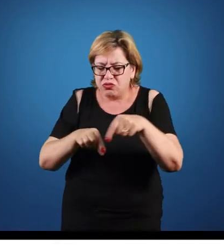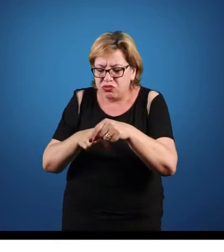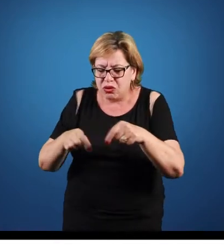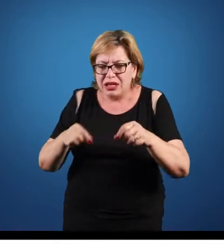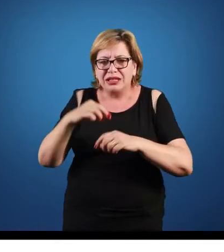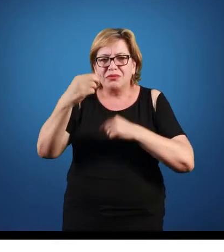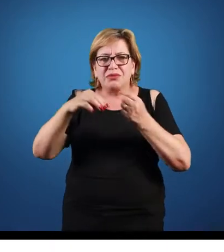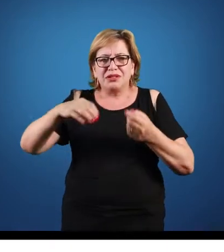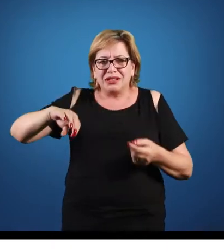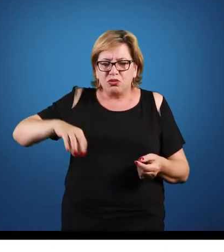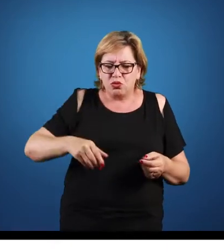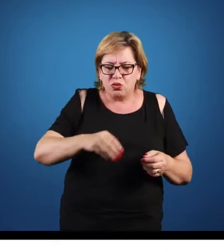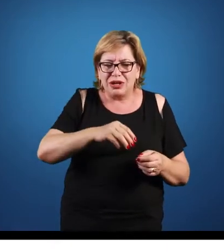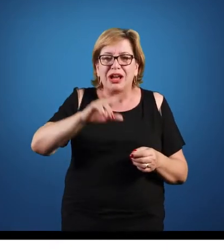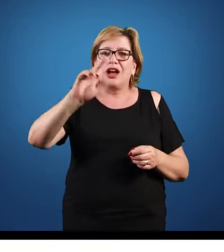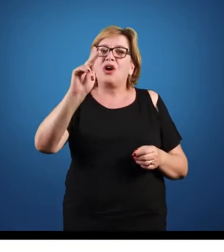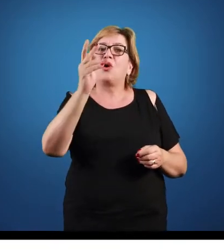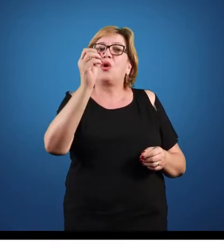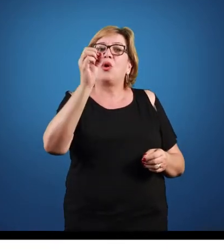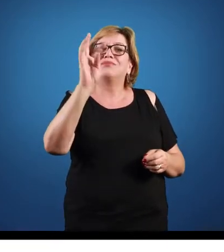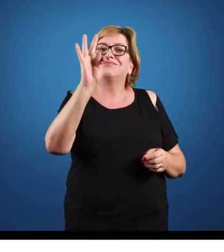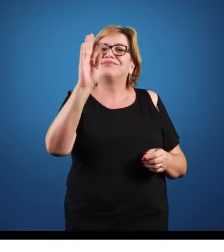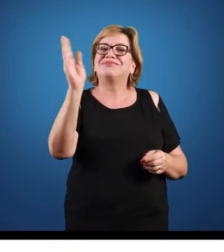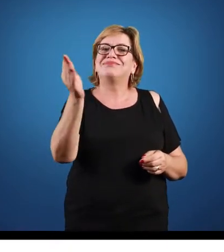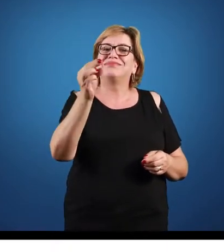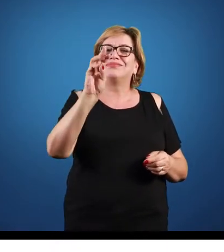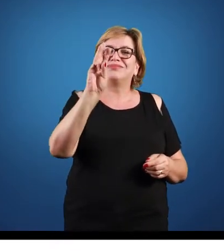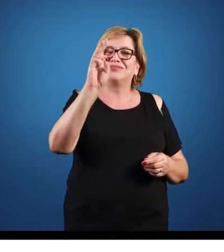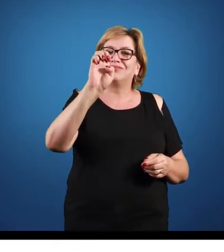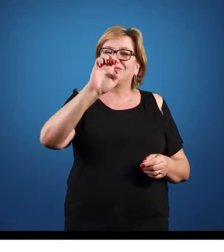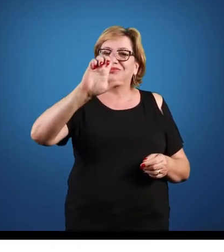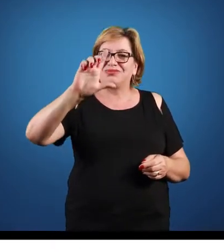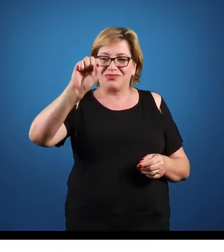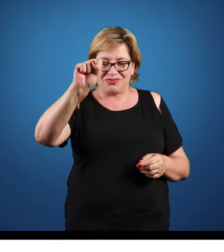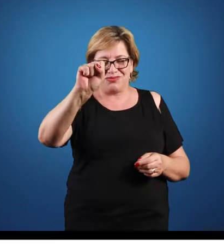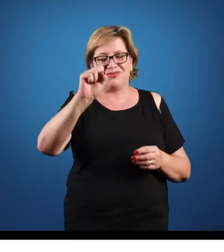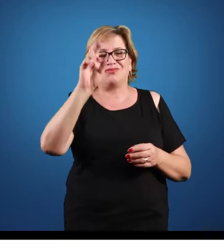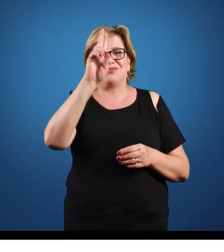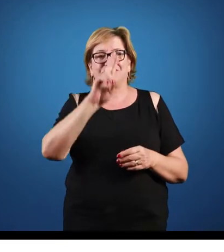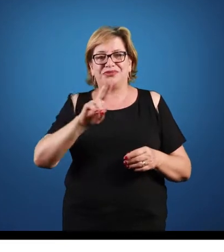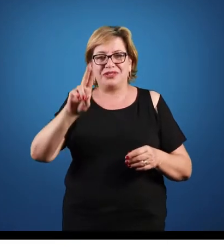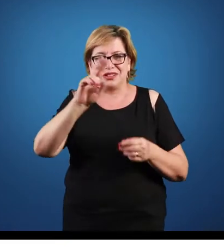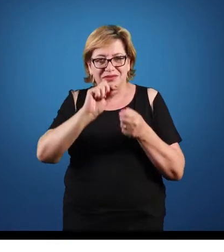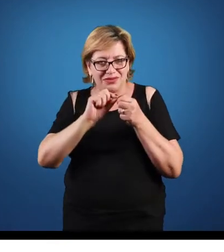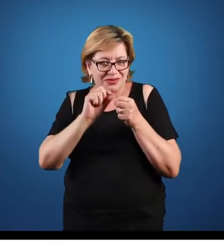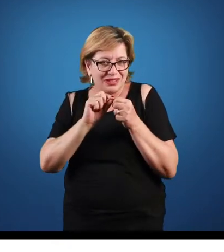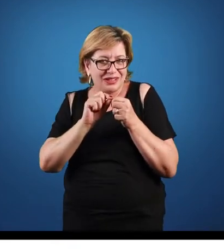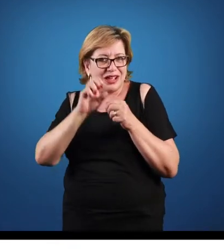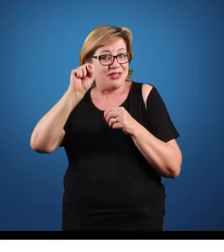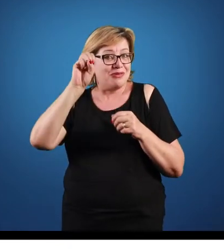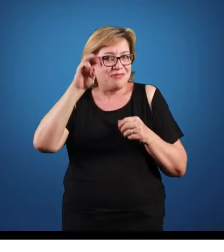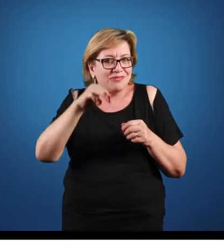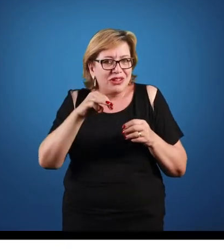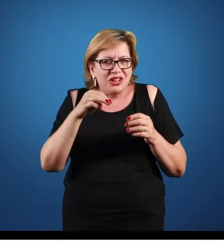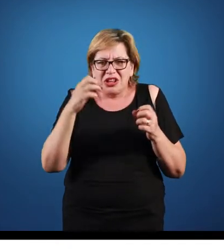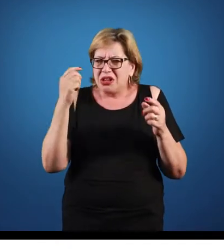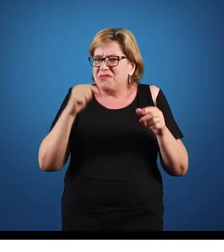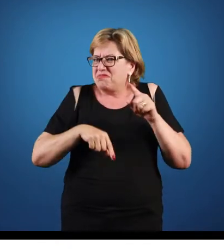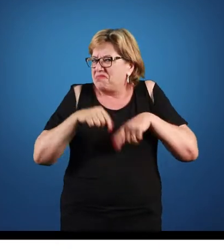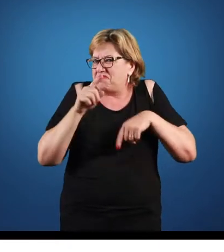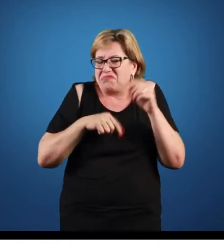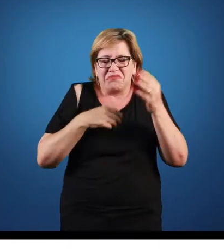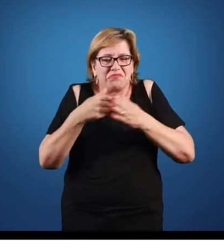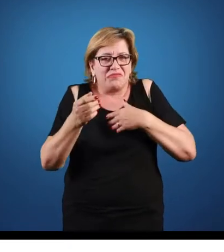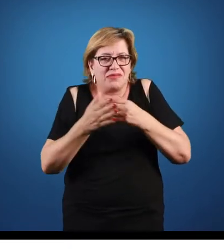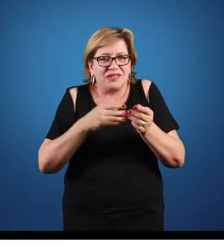que existem os carrinhos hot wheels usam os carrinhos hot wheels pra fazer um stop motion também funciona né então você pode usar com qualquer material